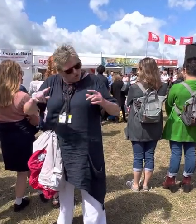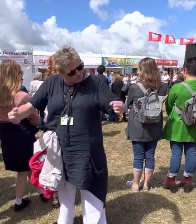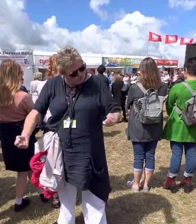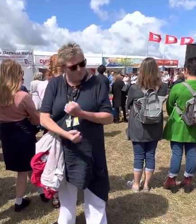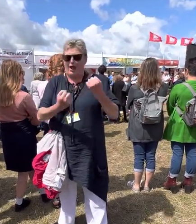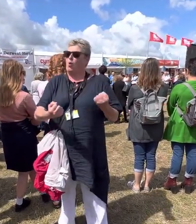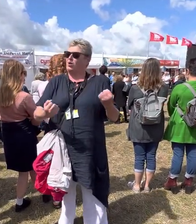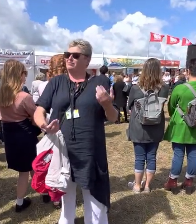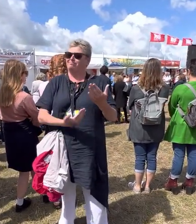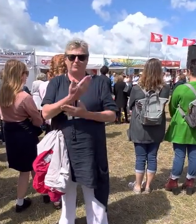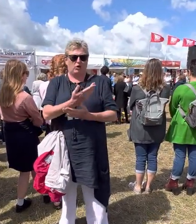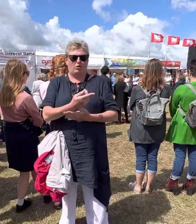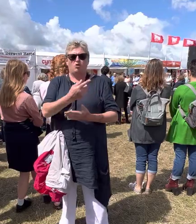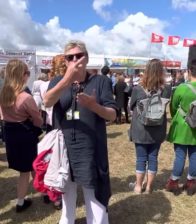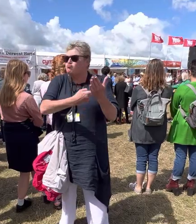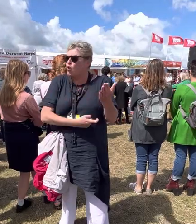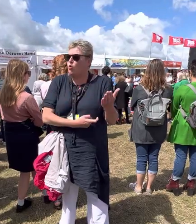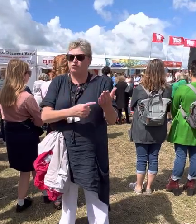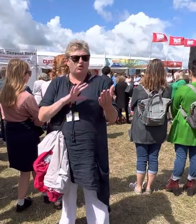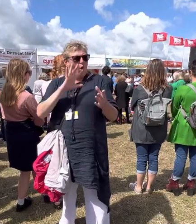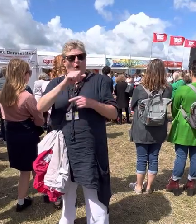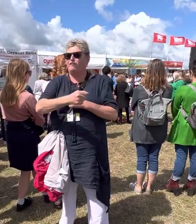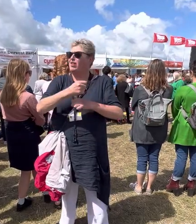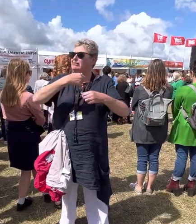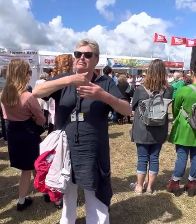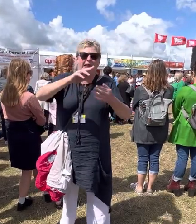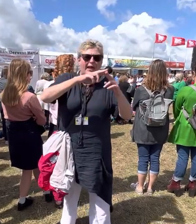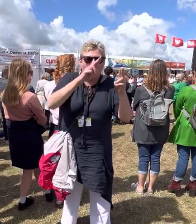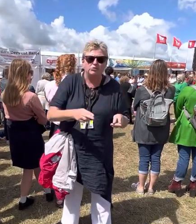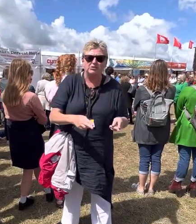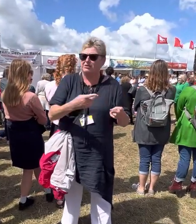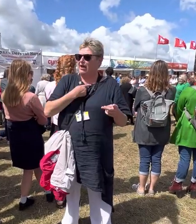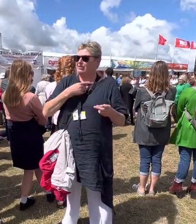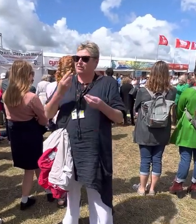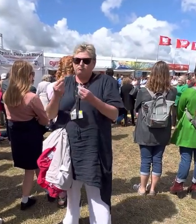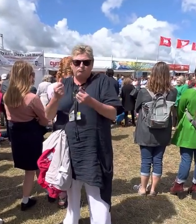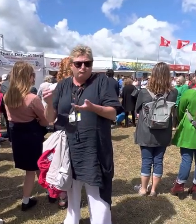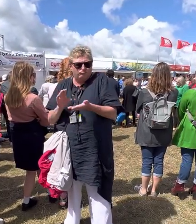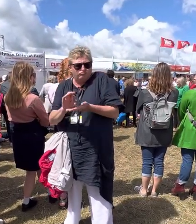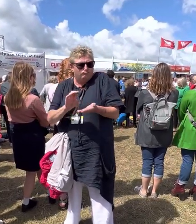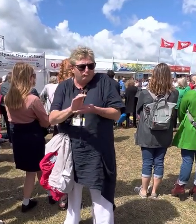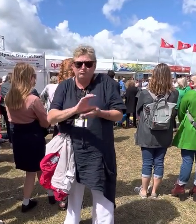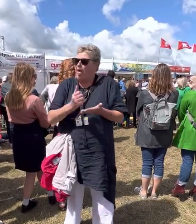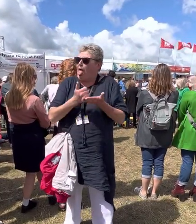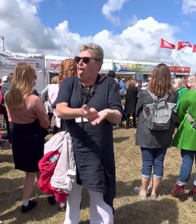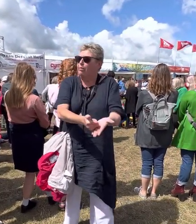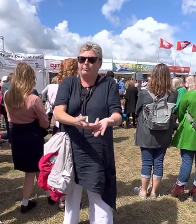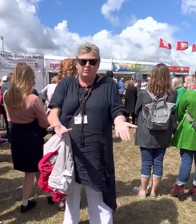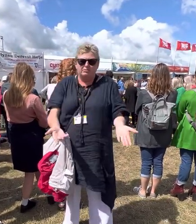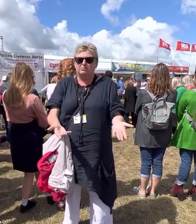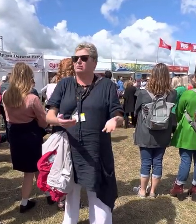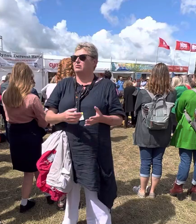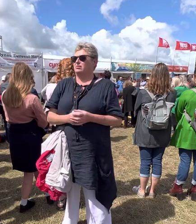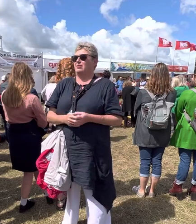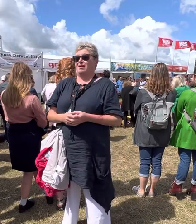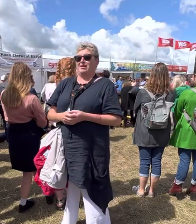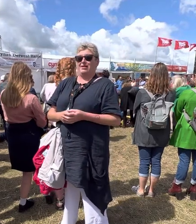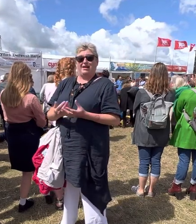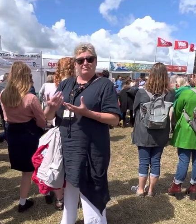gymunedau, rheolaeth dros y farchnad dau ac adnoddau ariannol digonol i wirioneddol, ac ymgyrchu dros